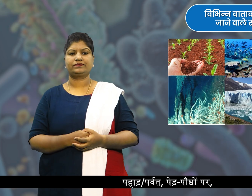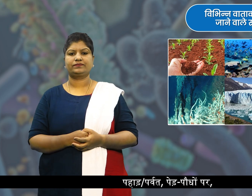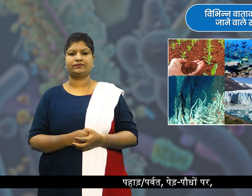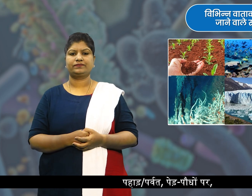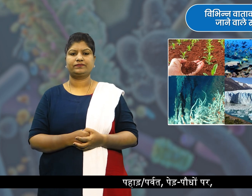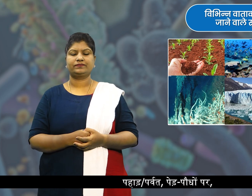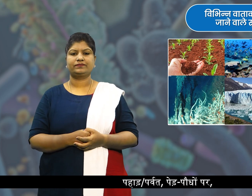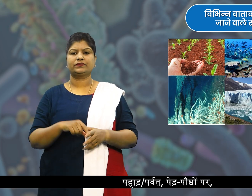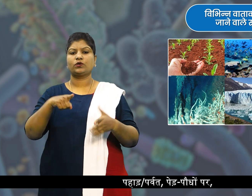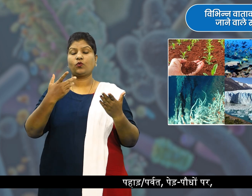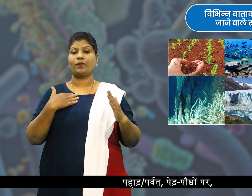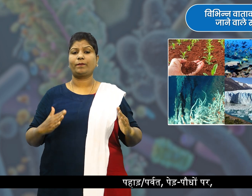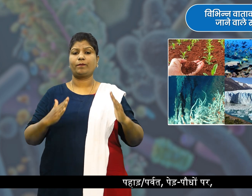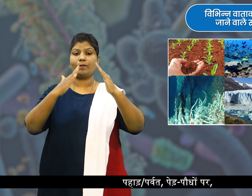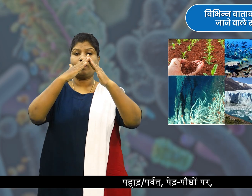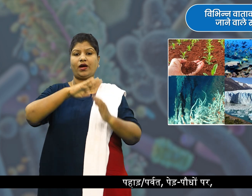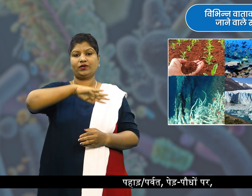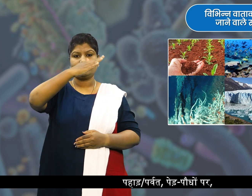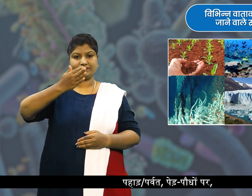पहाड़ या पर्वत, पेड़ पौधों पर,